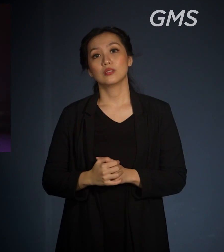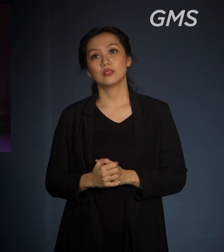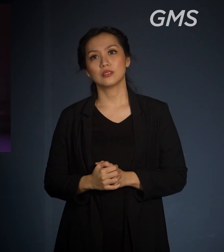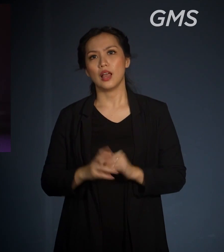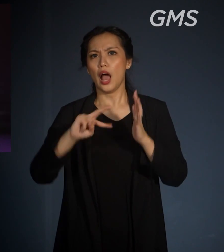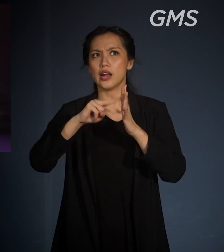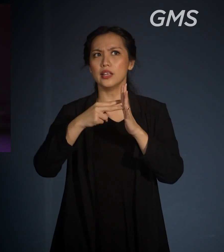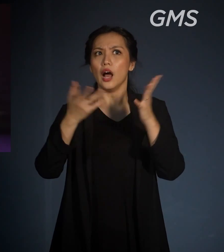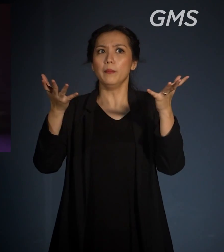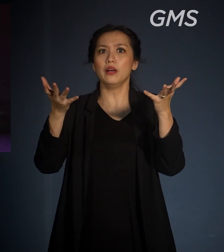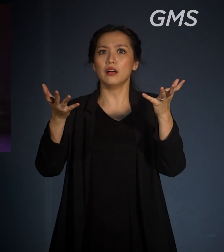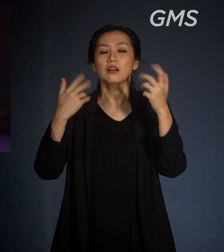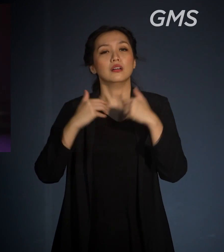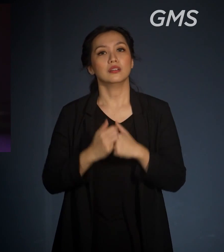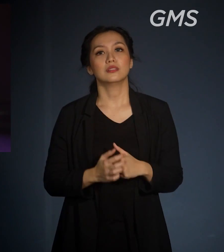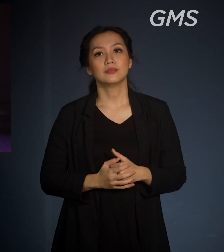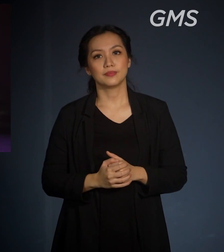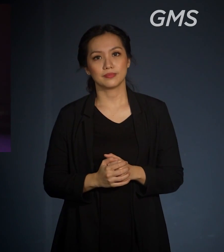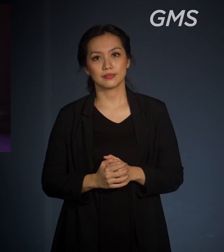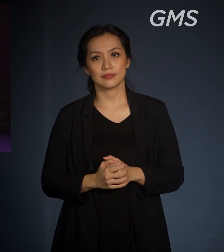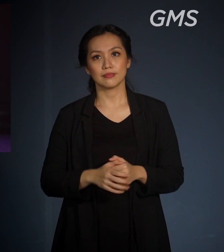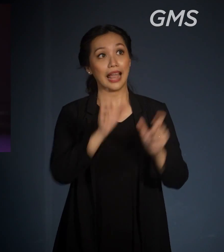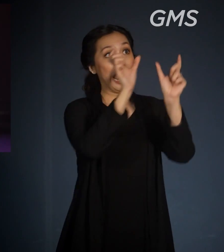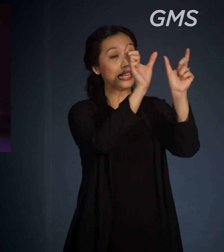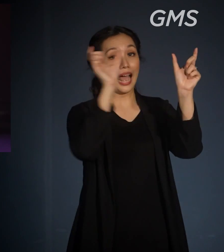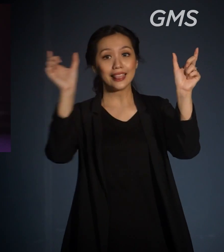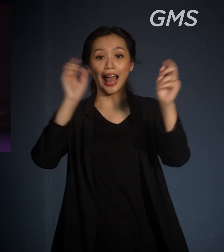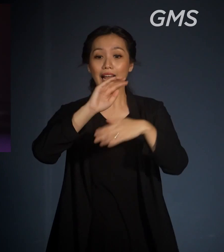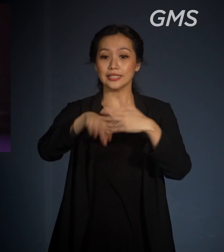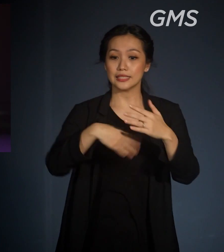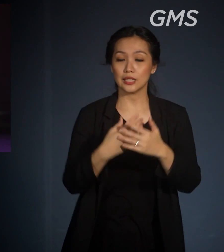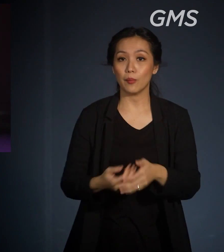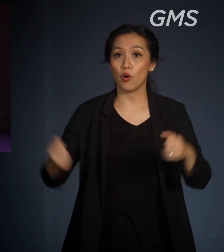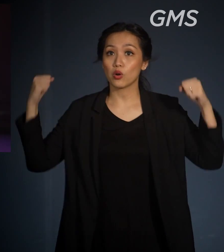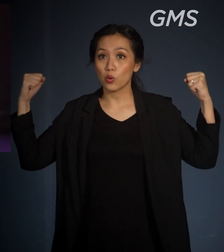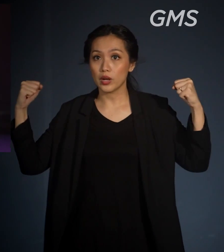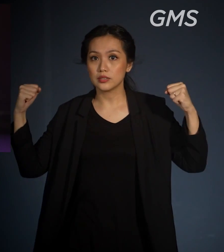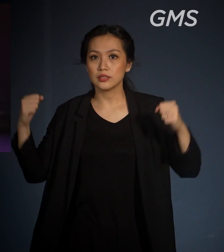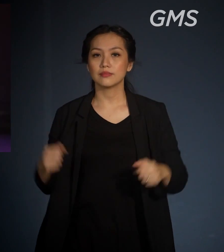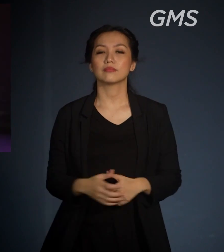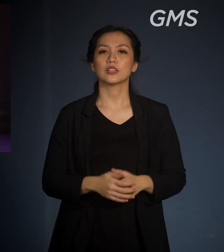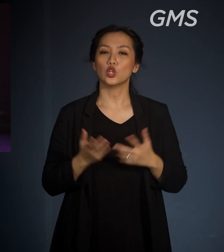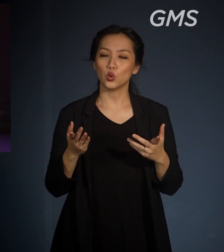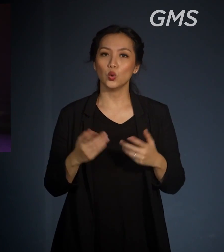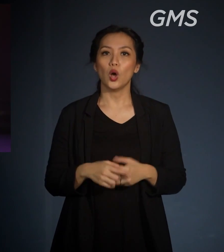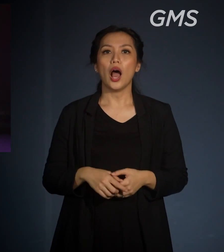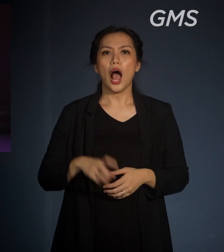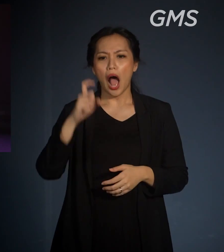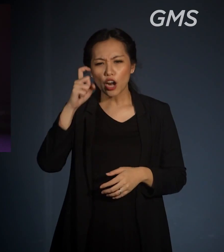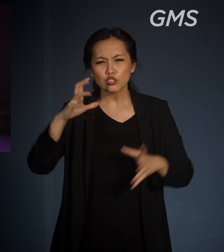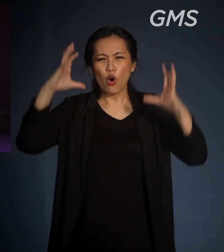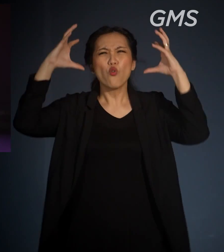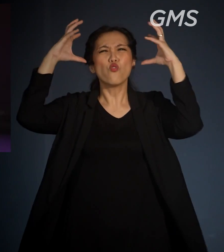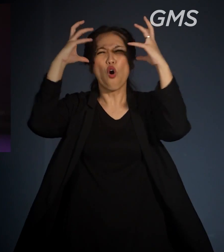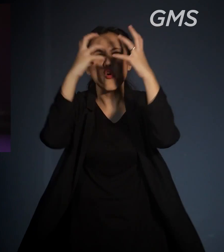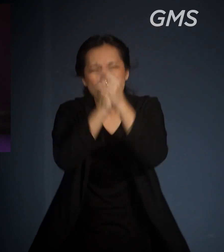Maksudnya apa saudara? Kata segenap kekuatanmu itu berarti Tuhan ingin Anda fokus kepada kekuatanmu dan pakai